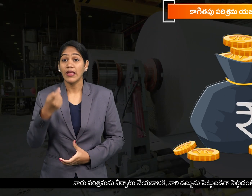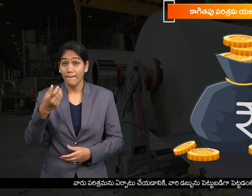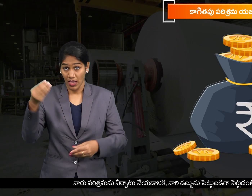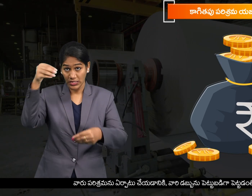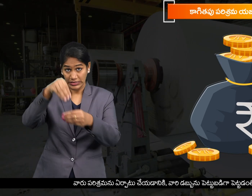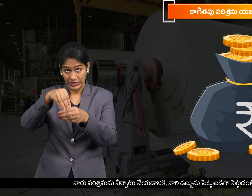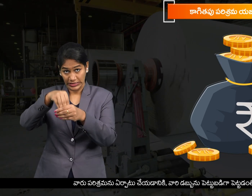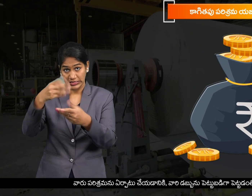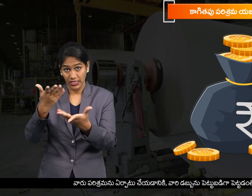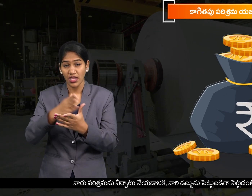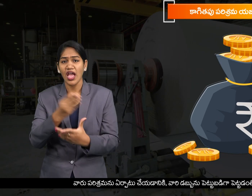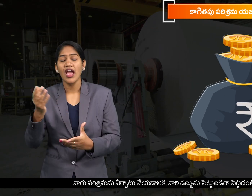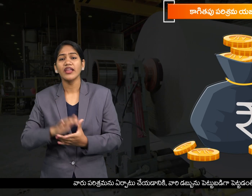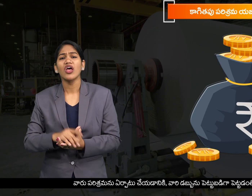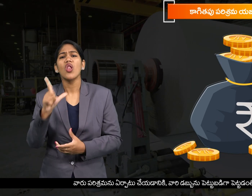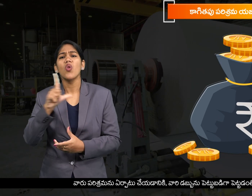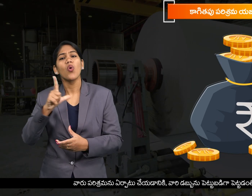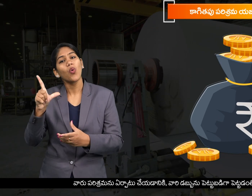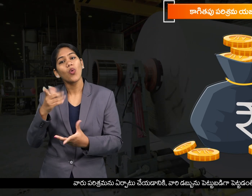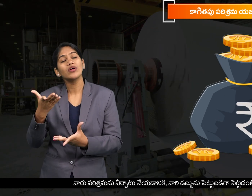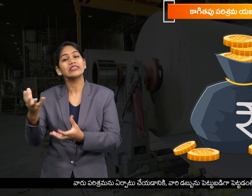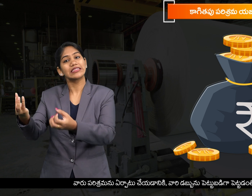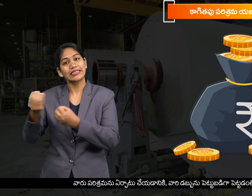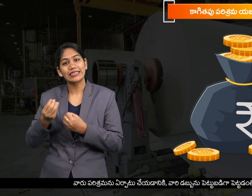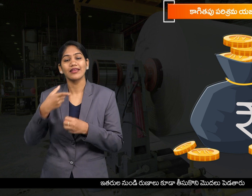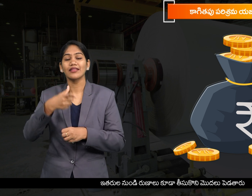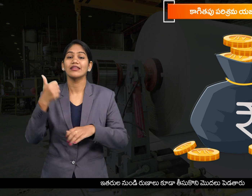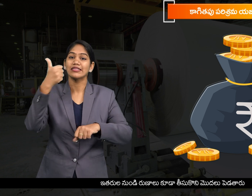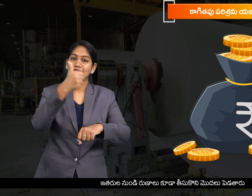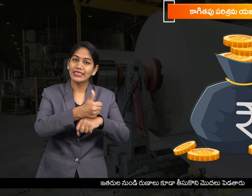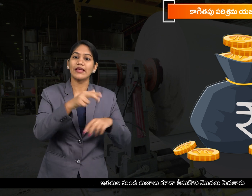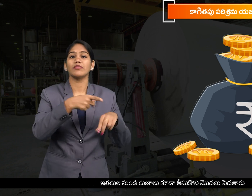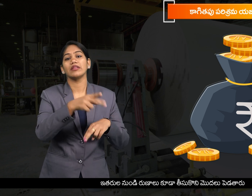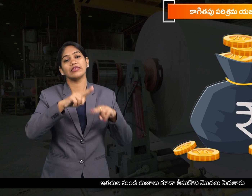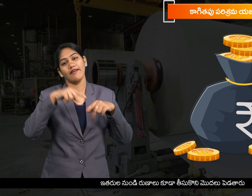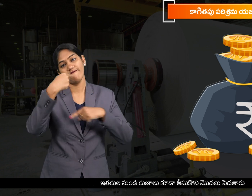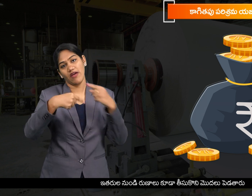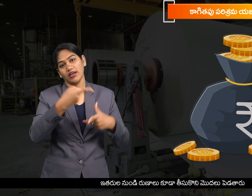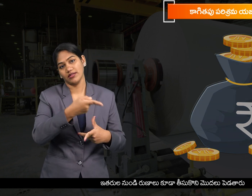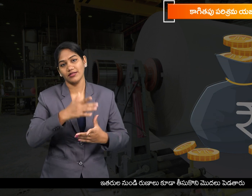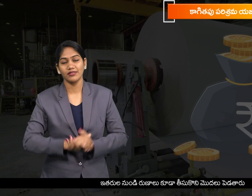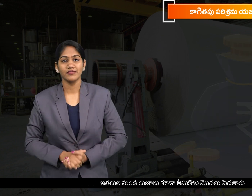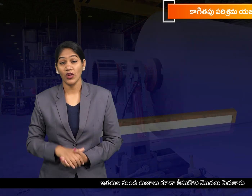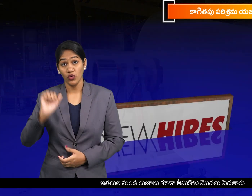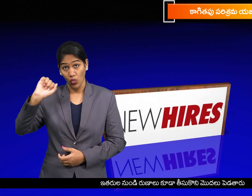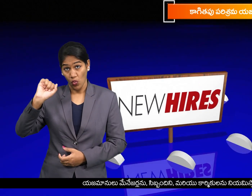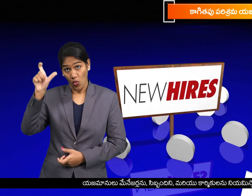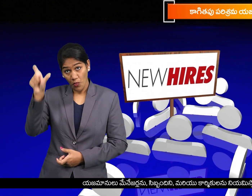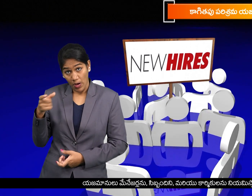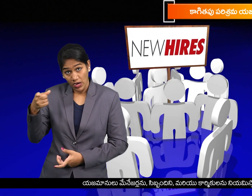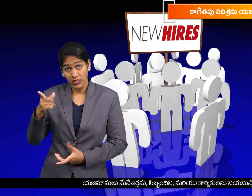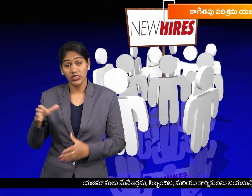వారు పరిశ్రమను ఏర్పాటు చేయడానికి వారి డబ్బును పెట్టుబడిగా పెట్టడంతో పాటు ఇతరుల నుండి రుణాలు కూడా తీసుకొని మొదలు